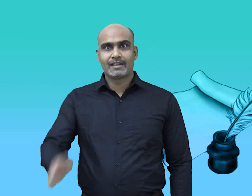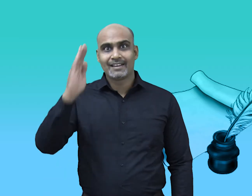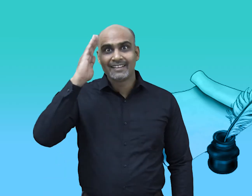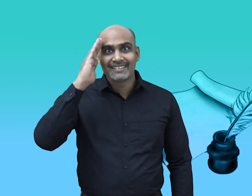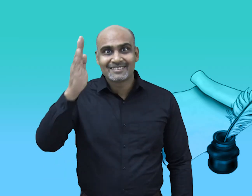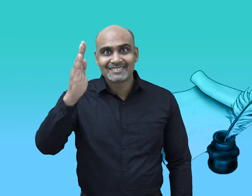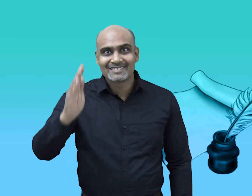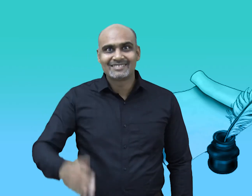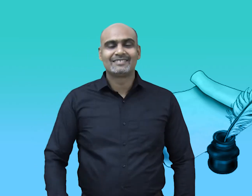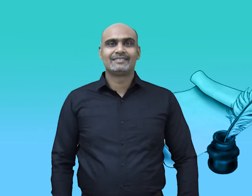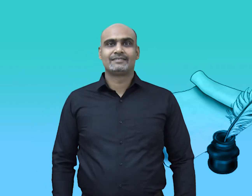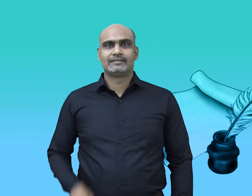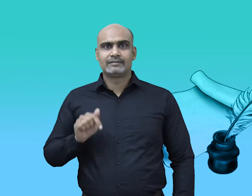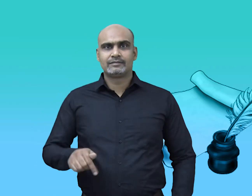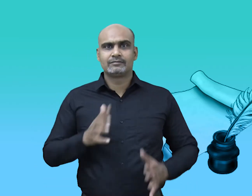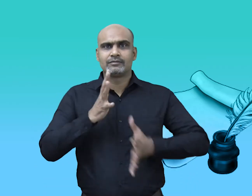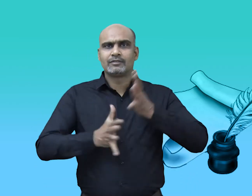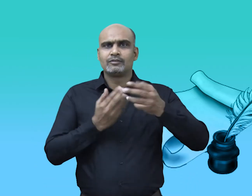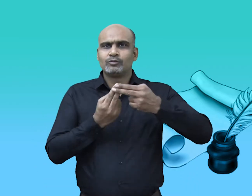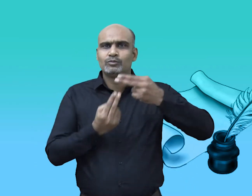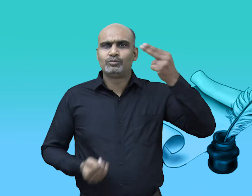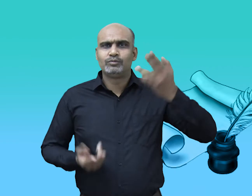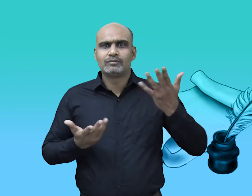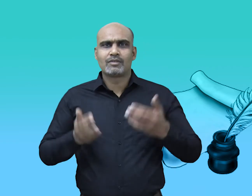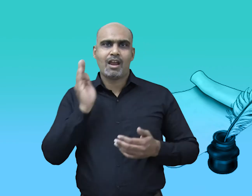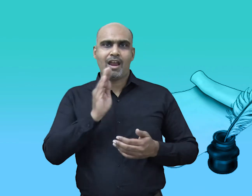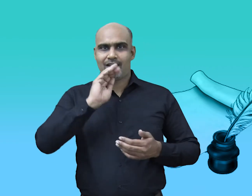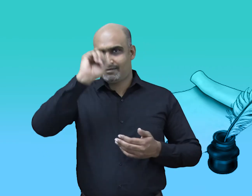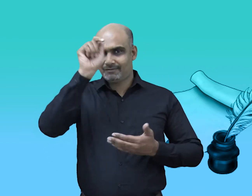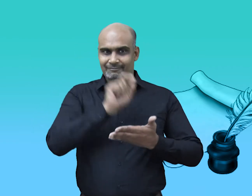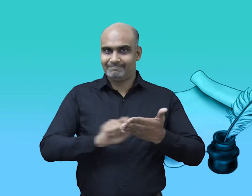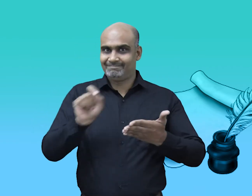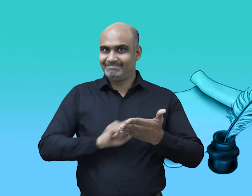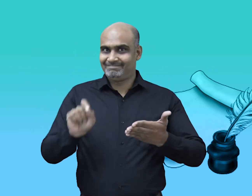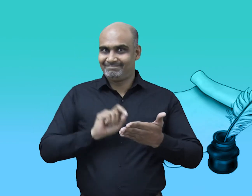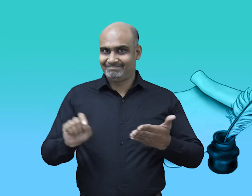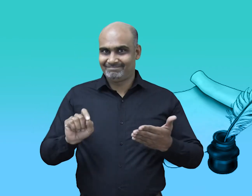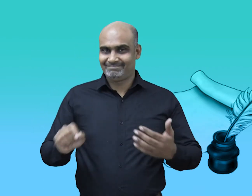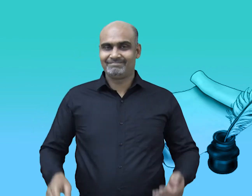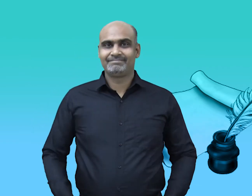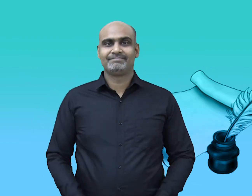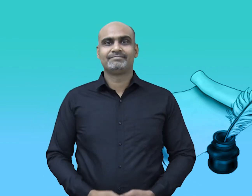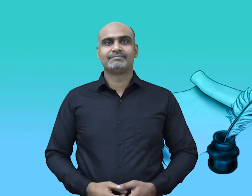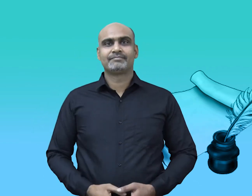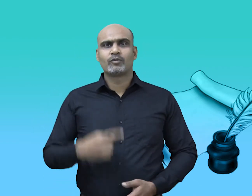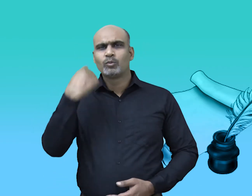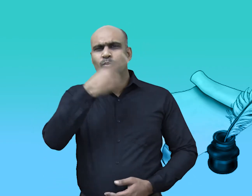सभी को हेलो। आज हम हिंदी की एक कविता के बारे में बात करेंगे जिसका नाम है गुलाम बनाने वाले। इस कविता